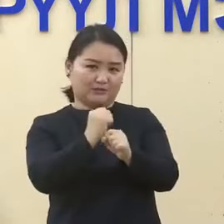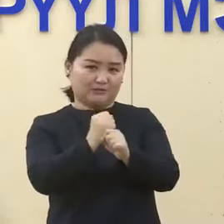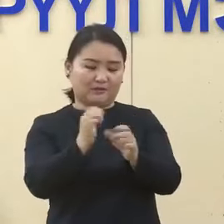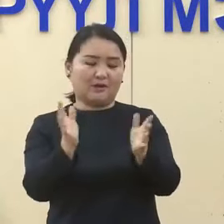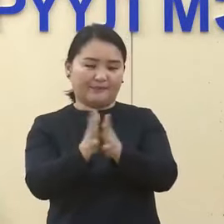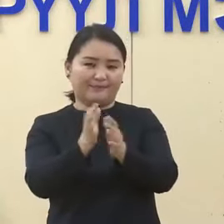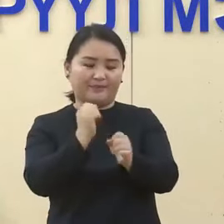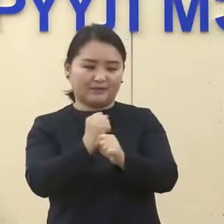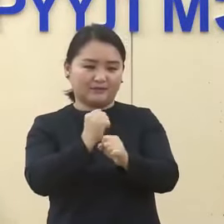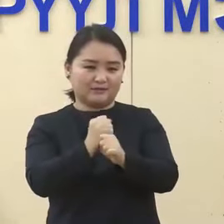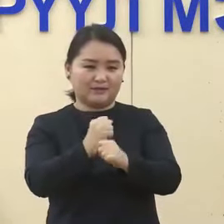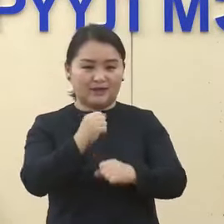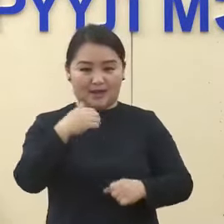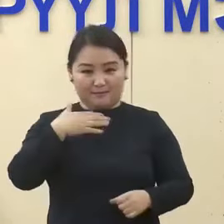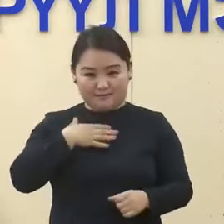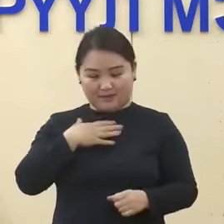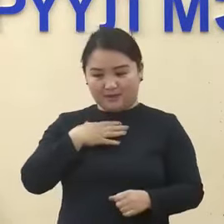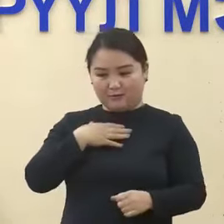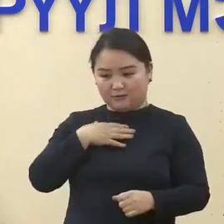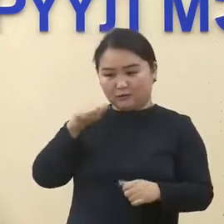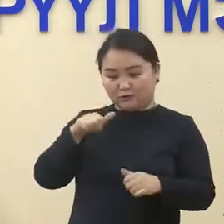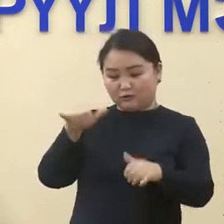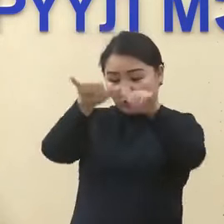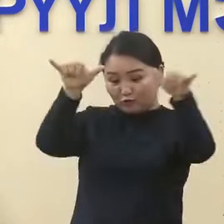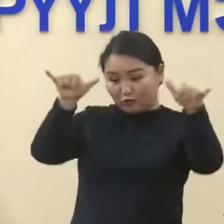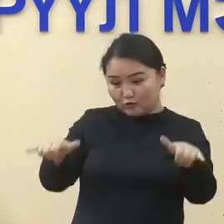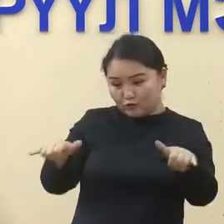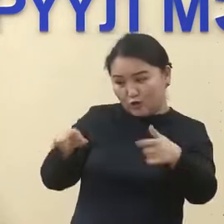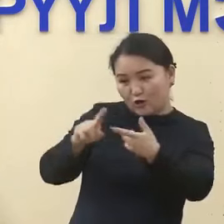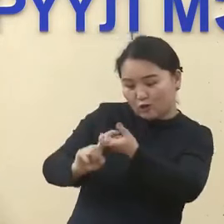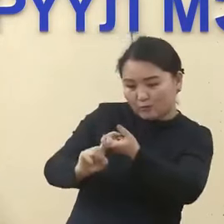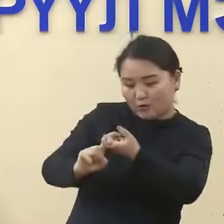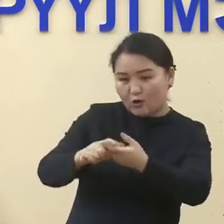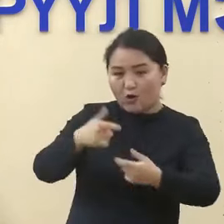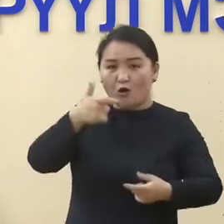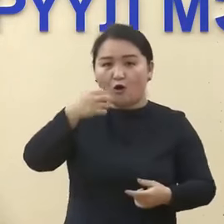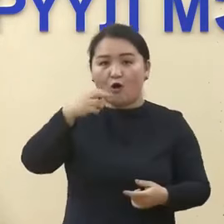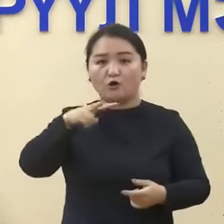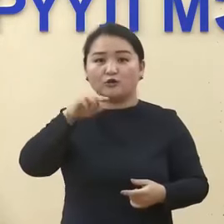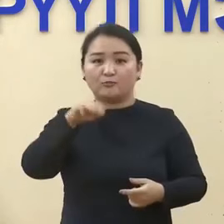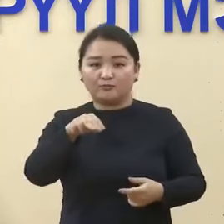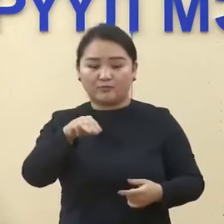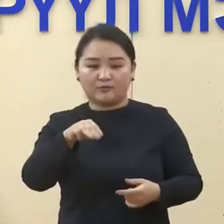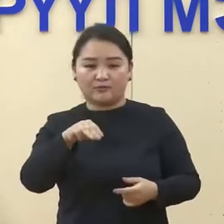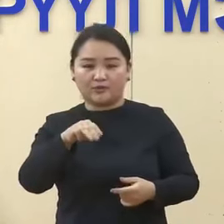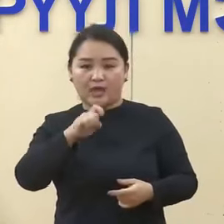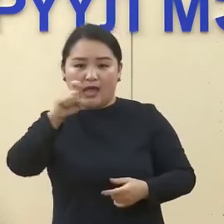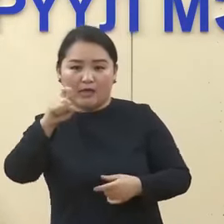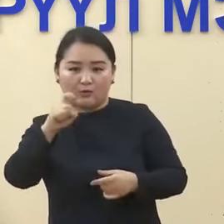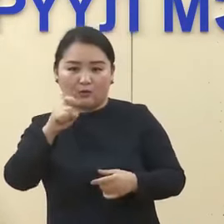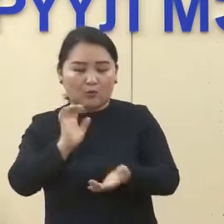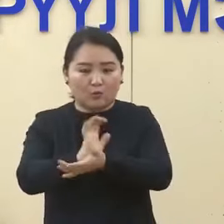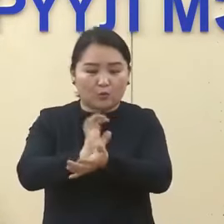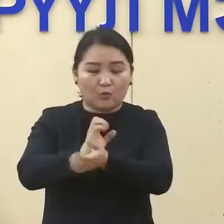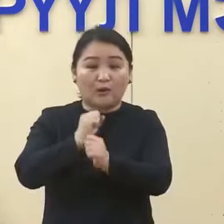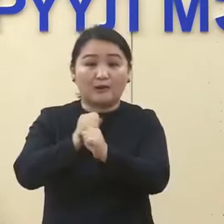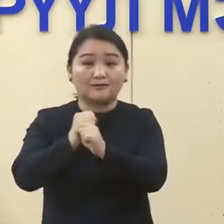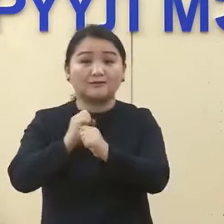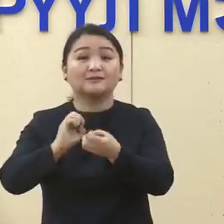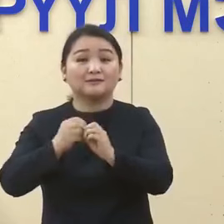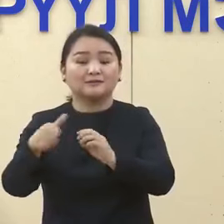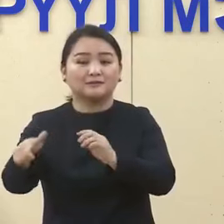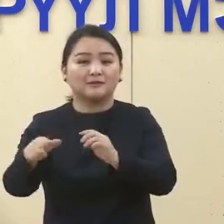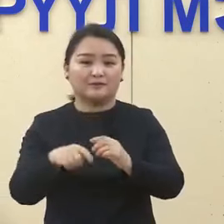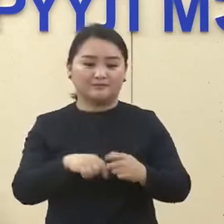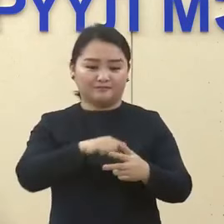ажлын аль буюу тохиолын удирдлагын тогтолцоогоор идэвхтсэн голомтын хариу арга хэмжээний баг ажиллаж байгаа. За улсын онцгой комиссийн шуурхай